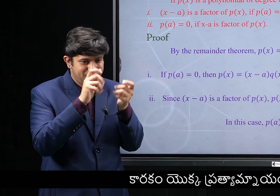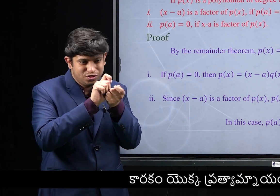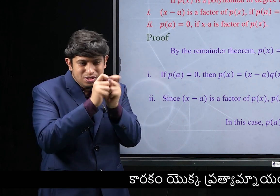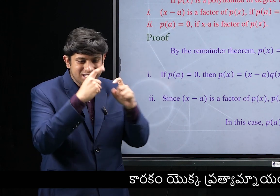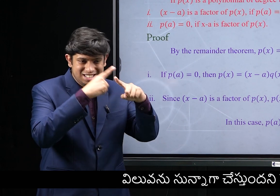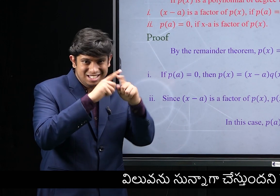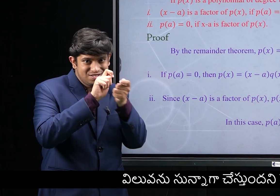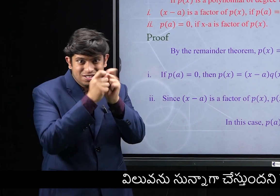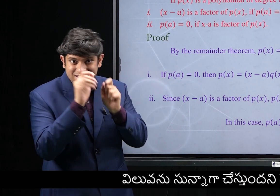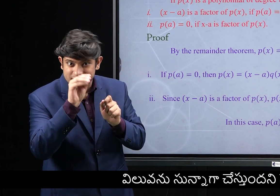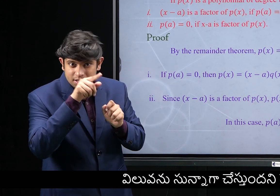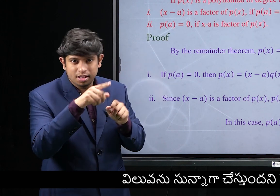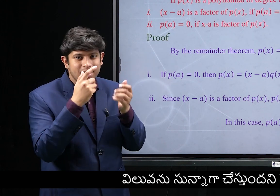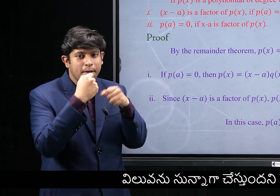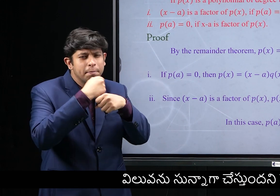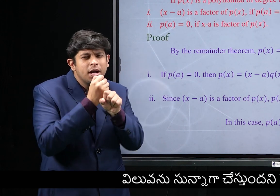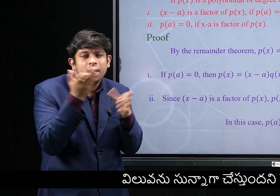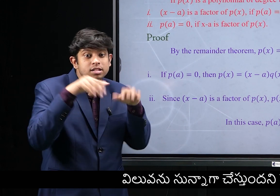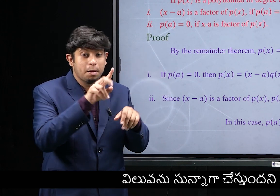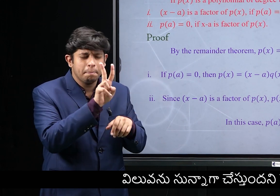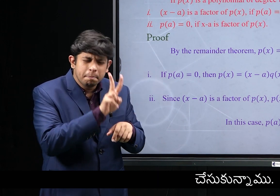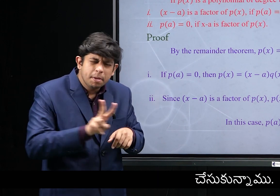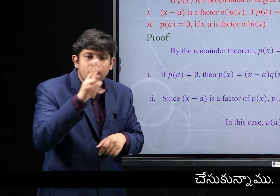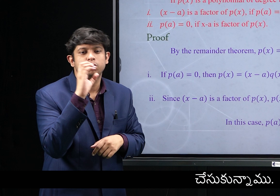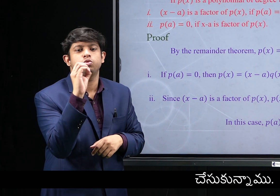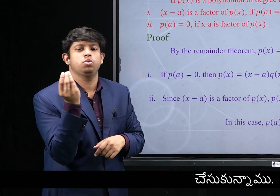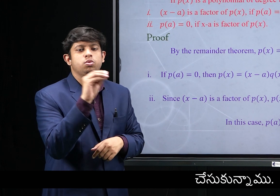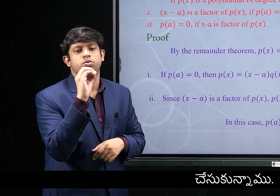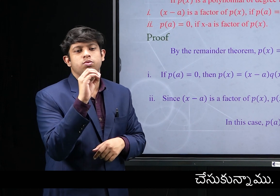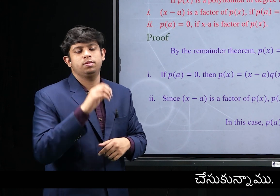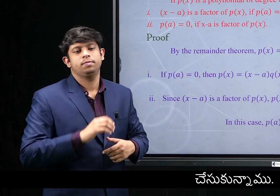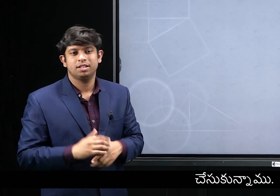బహుపది విలువను సున్నాగా చేస్తుందని మనం అర్థం చేసుకున్నాం.